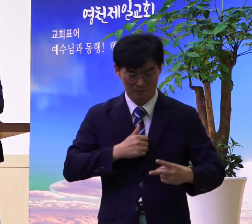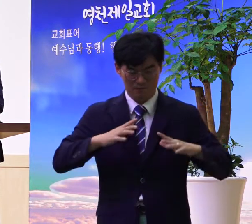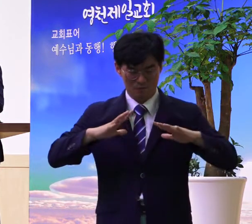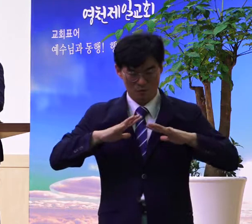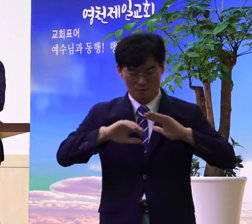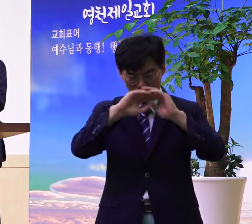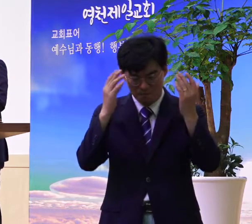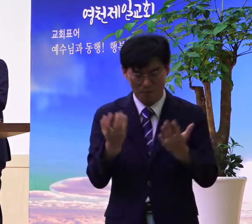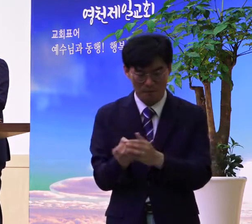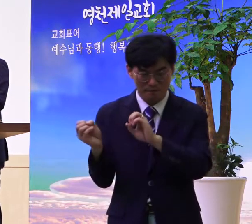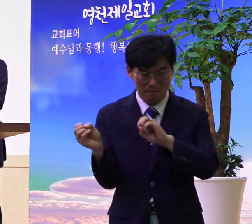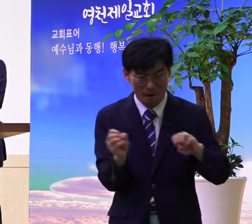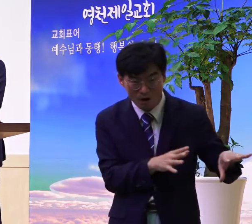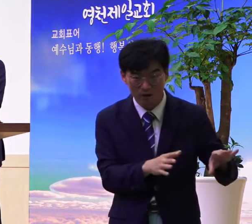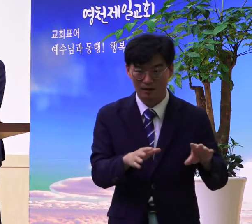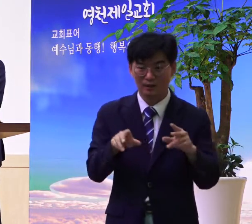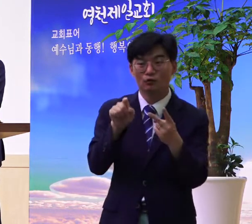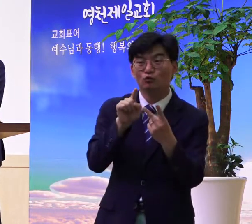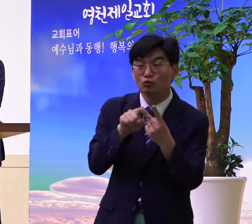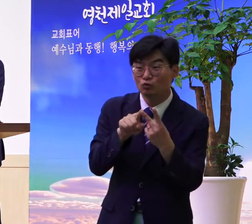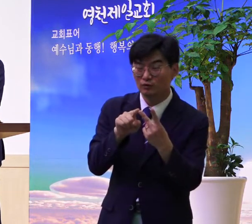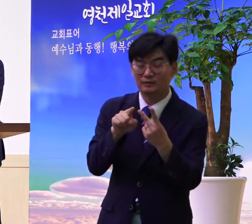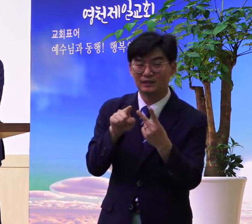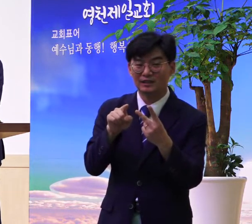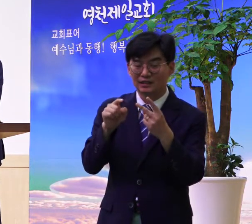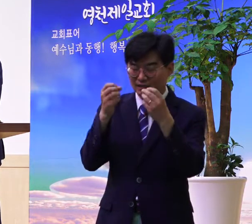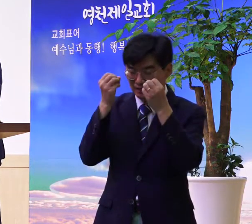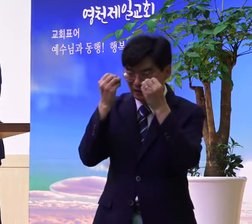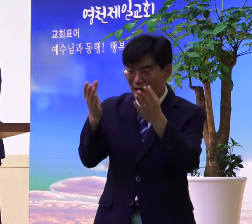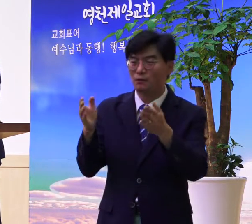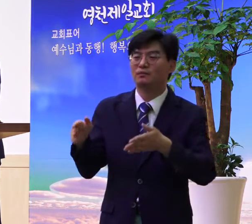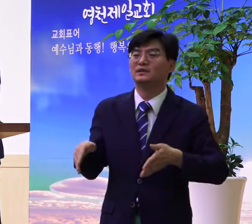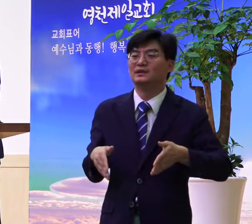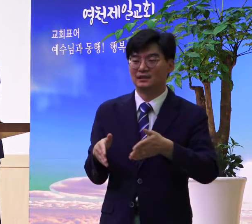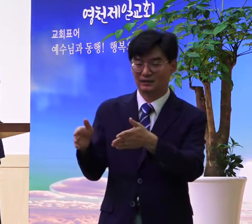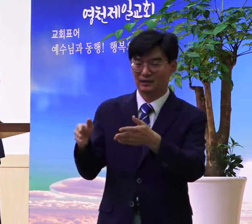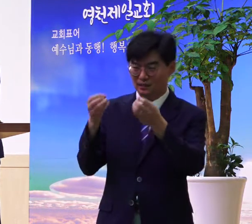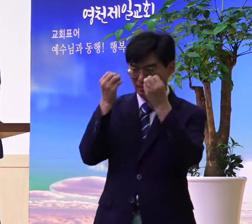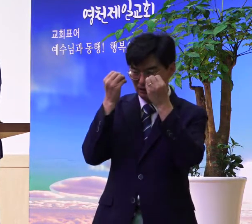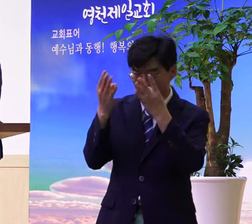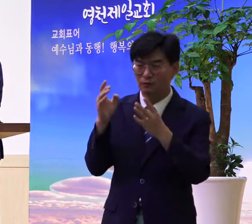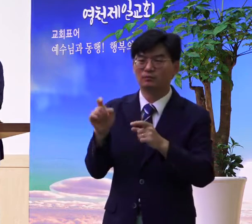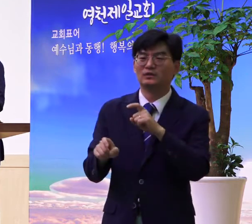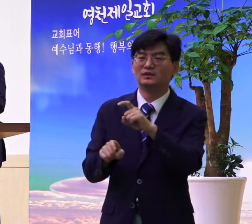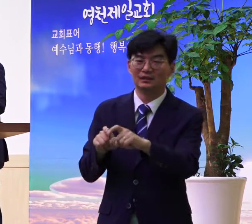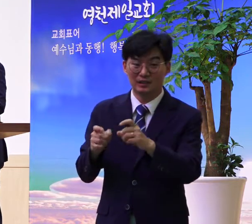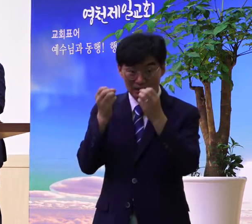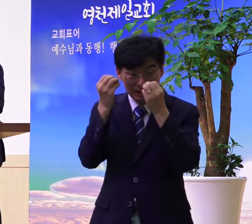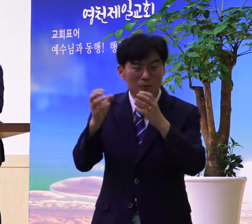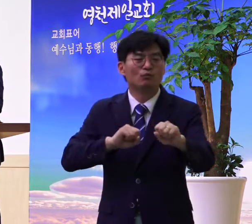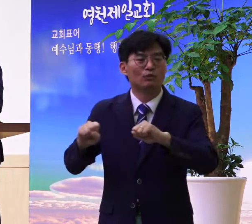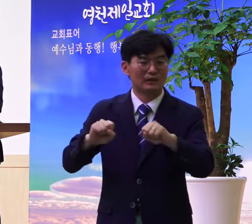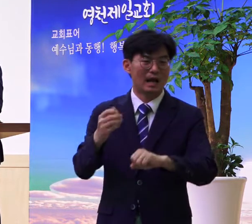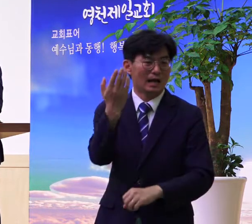그리스도인의 삶이다 라고 이야기했습니다. 새로운 길, 천국을 향하여 걸어가는 순례자의 길을 걷는다는